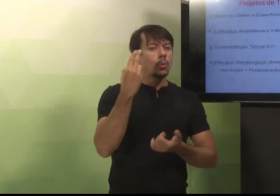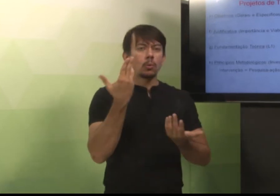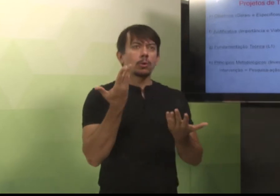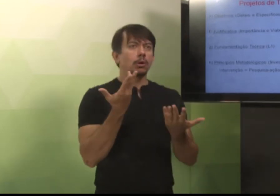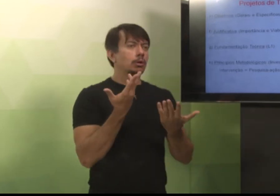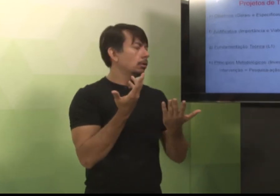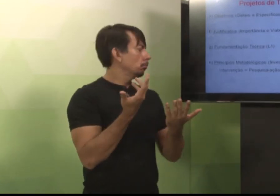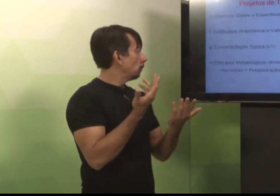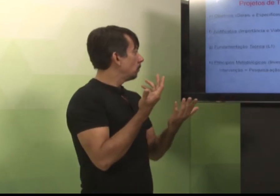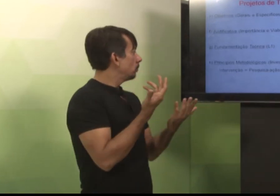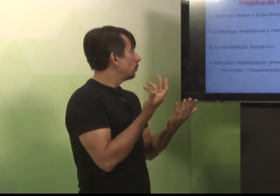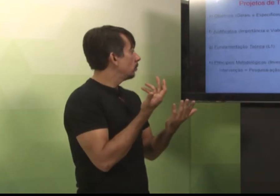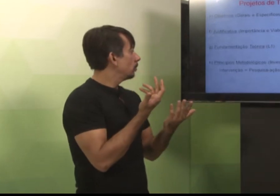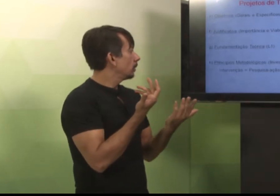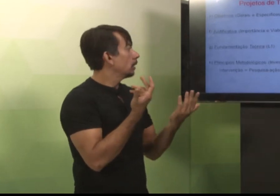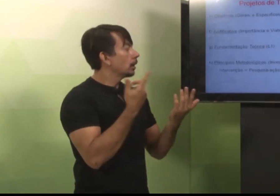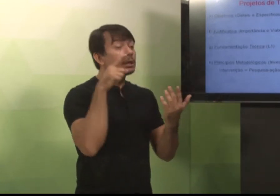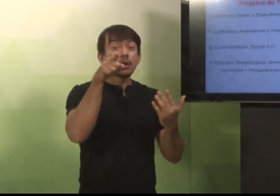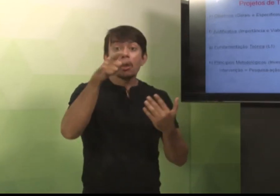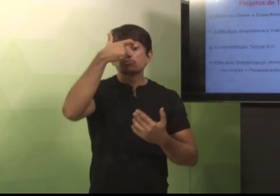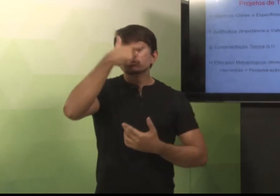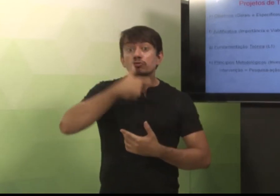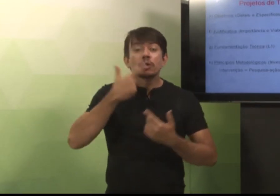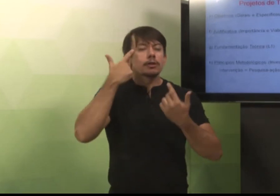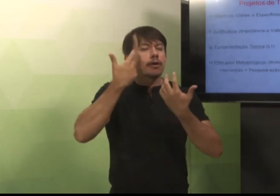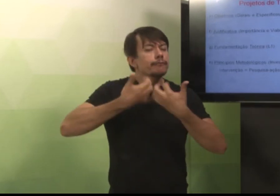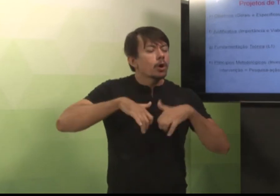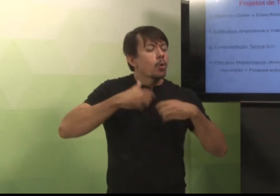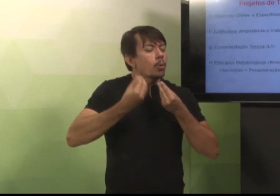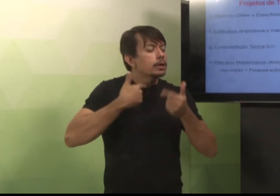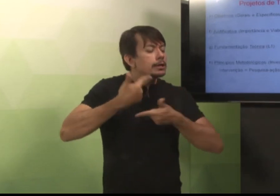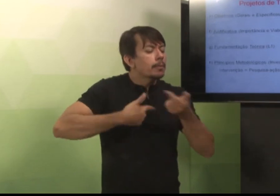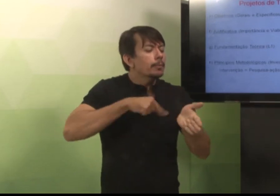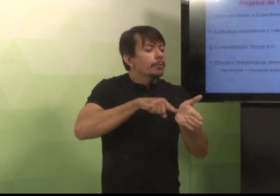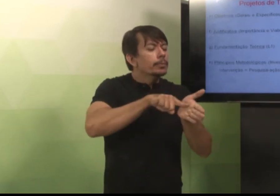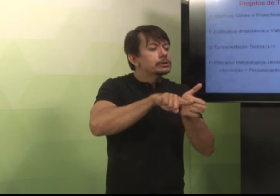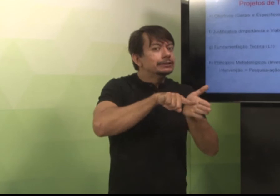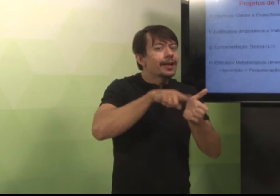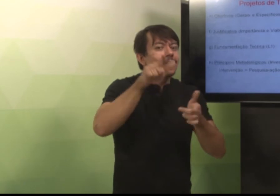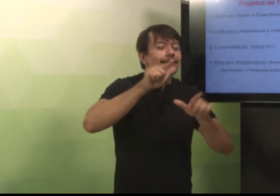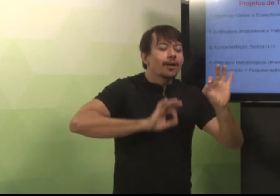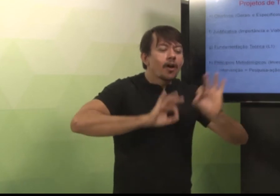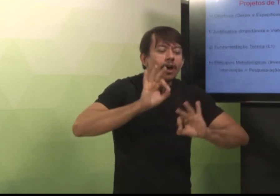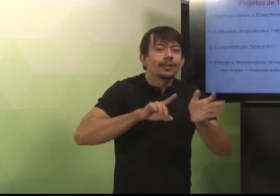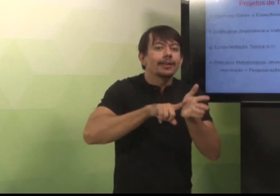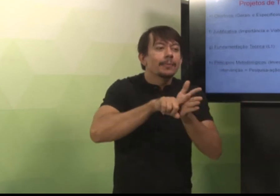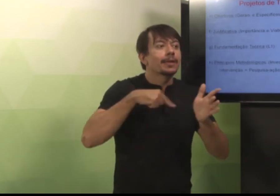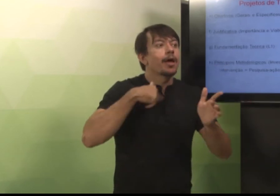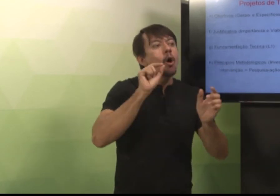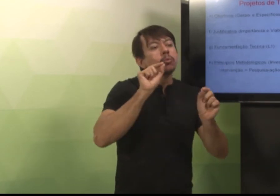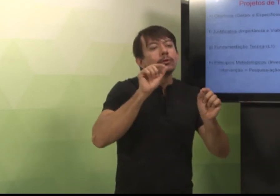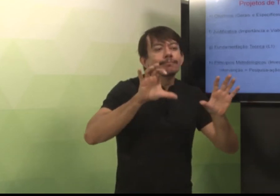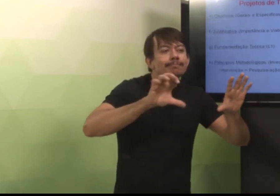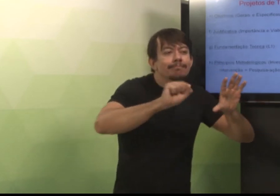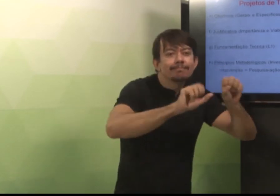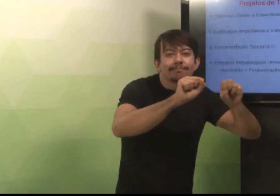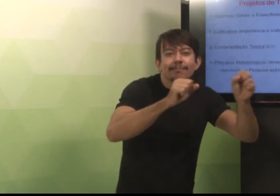show, papel, material, dinâmicas, brincadeiras. Então, você deve refletir como será